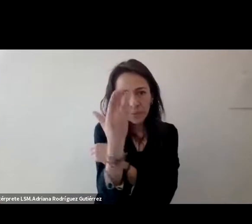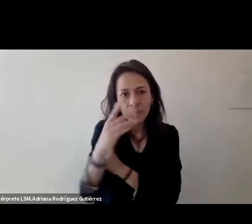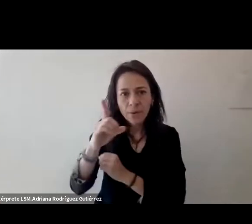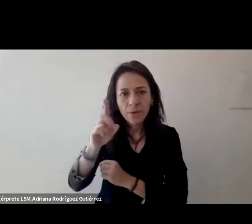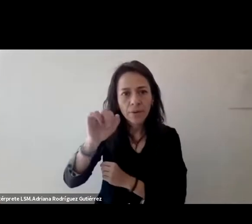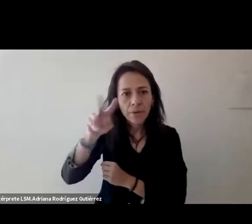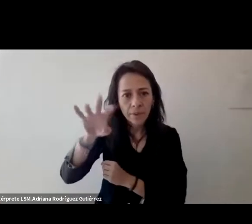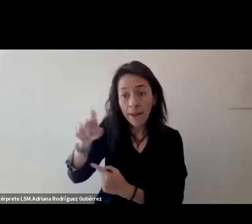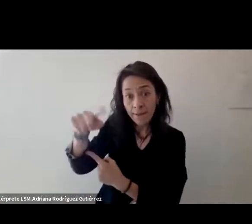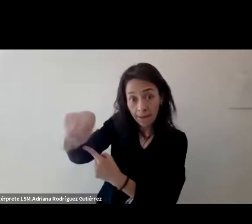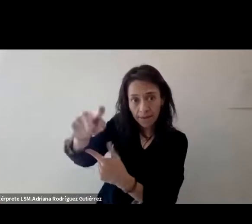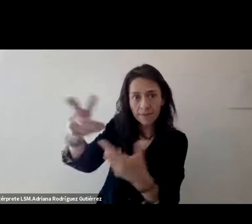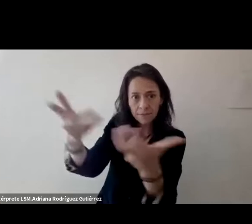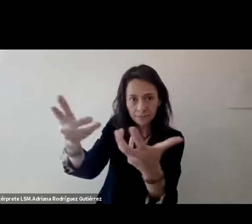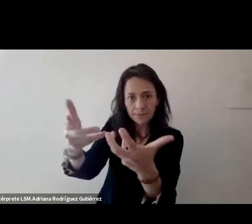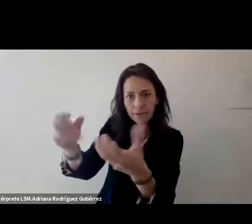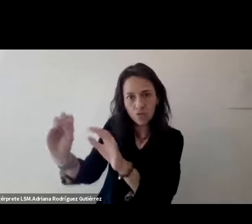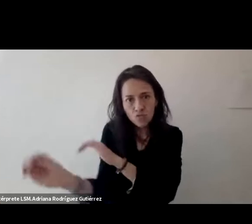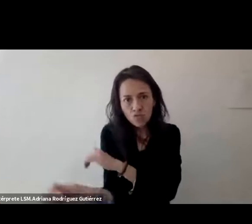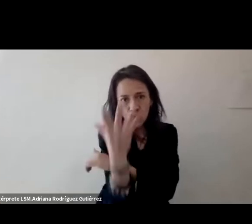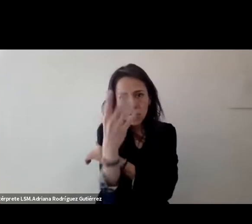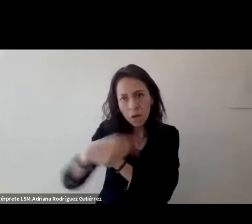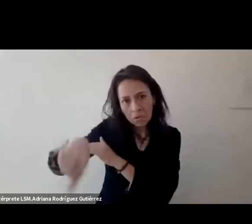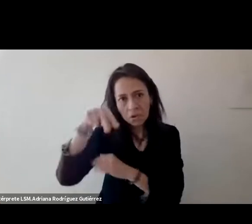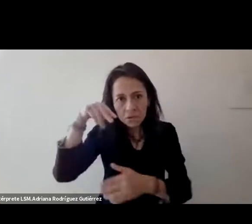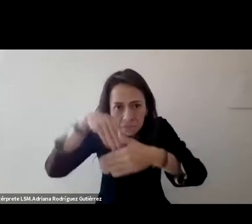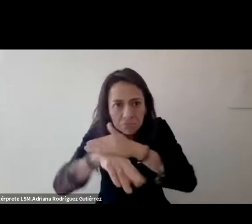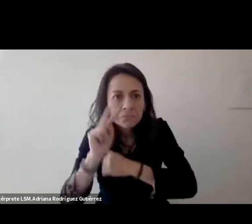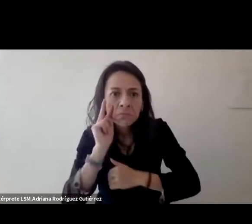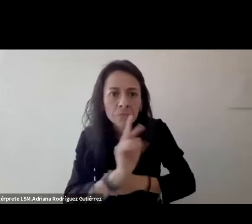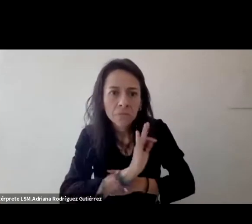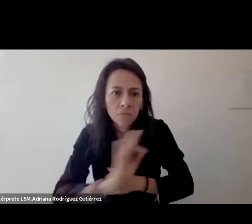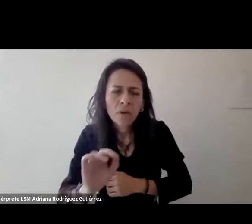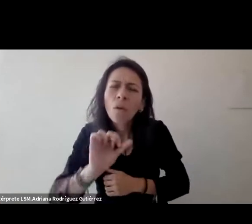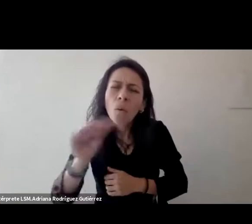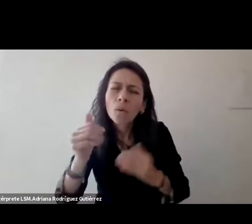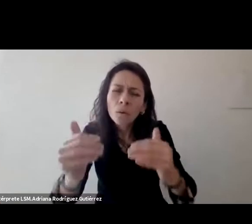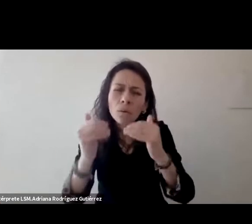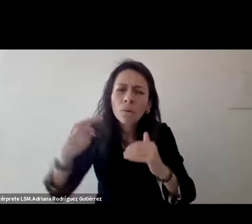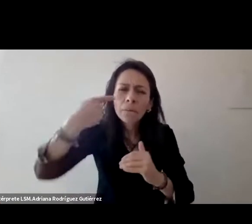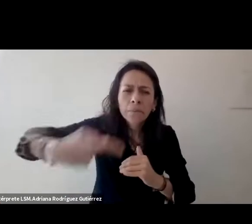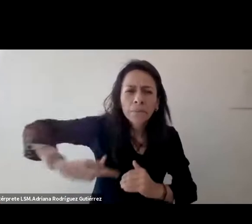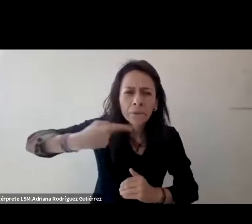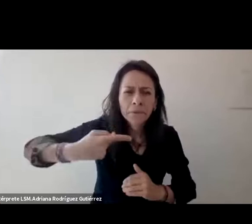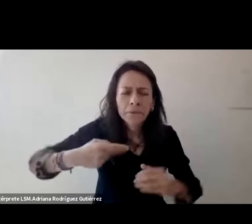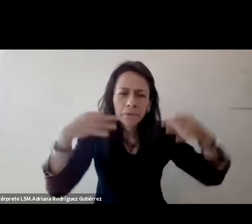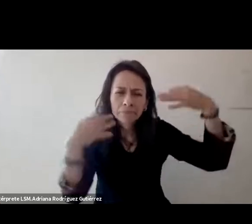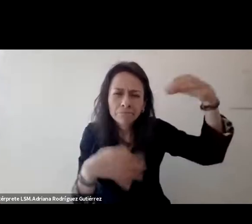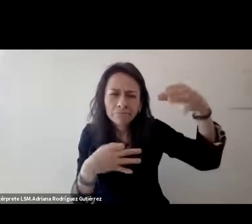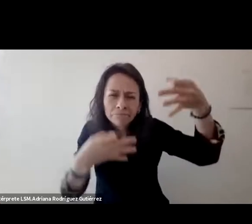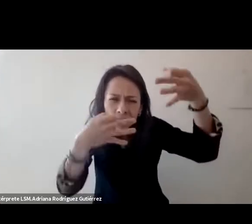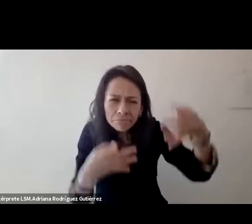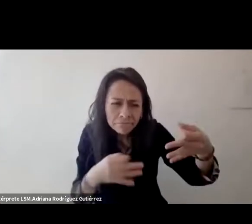Capacidades. El documento, una pregunta que nos ponían aquí, el documento de la nota,